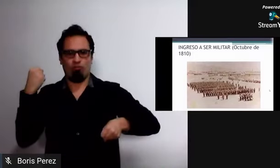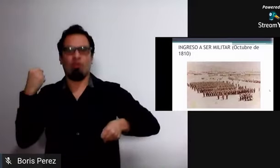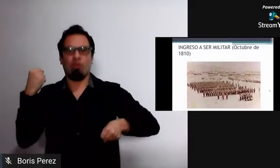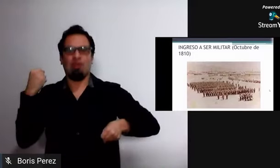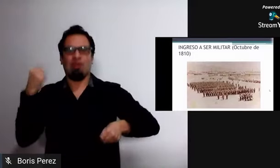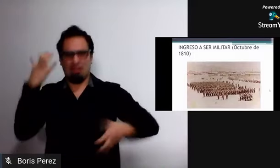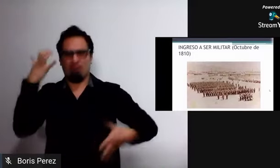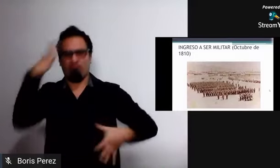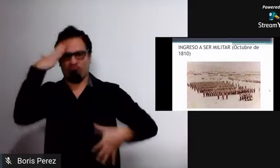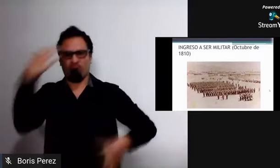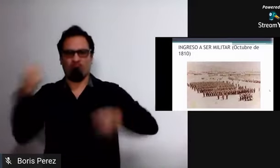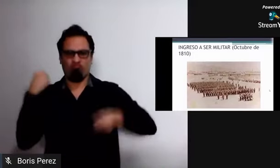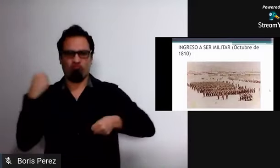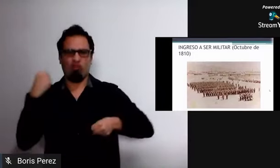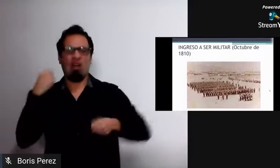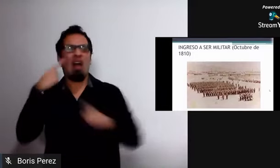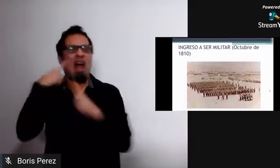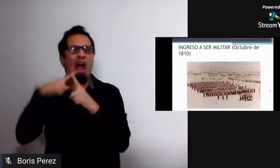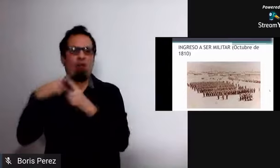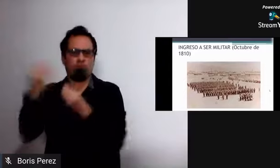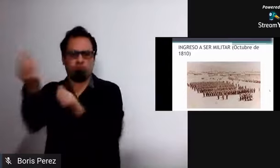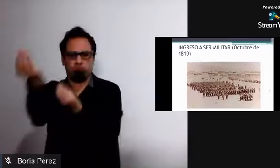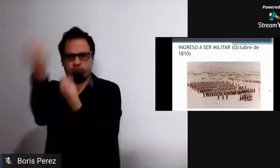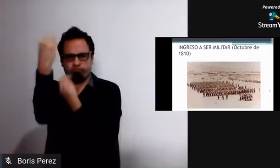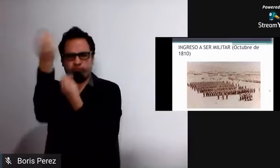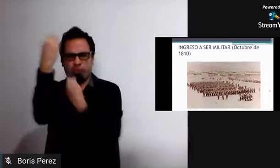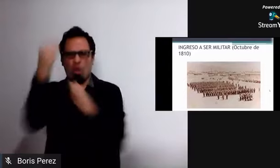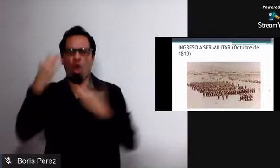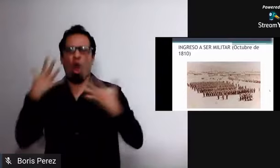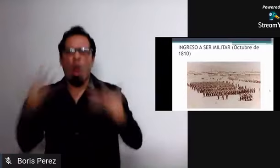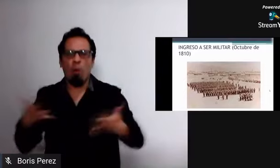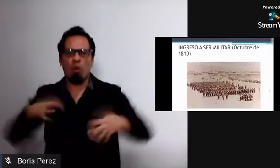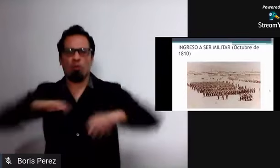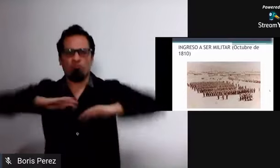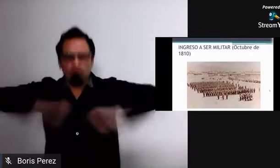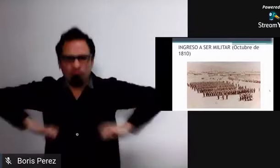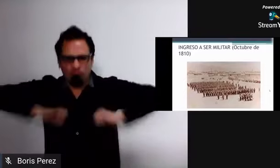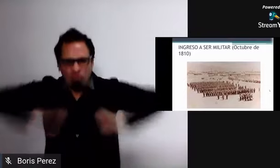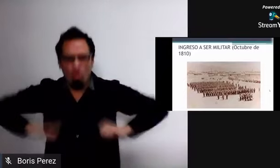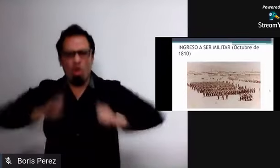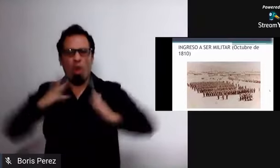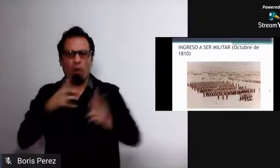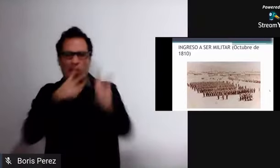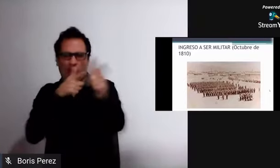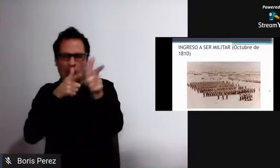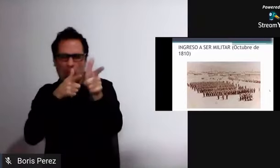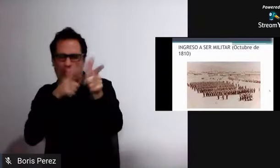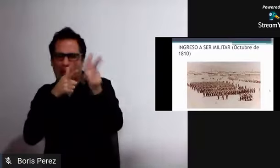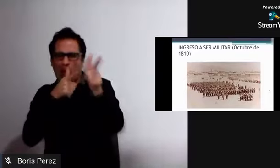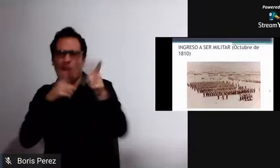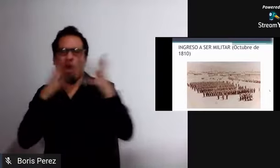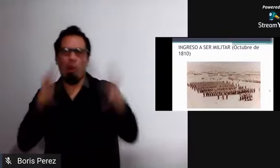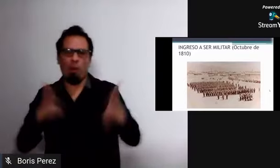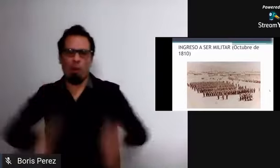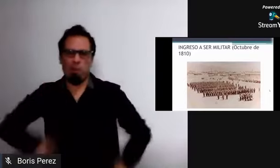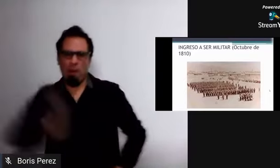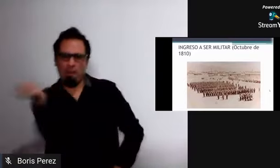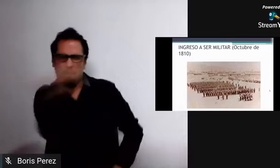decide ingresar al ejército militar que inicia una lucha y una batalla en contra del